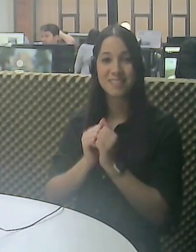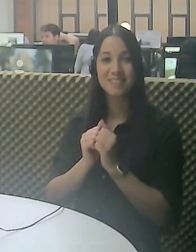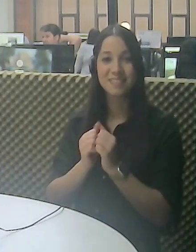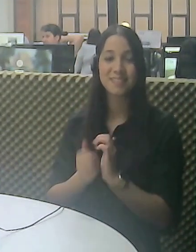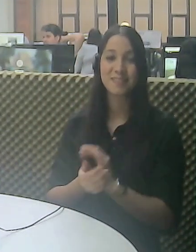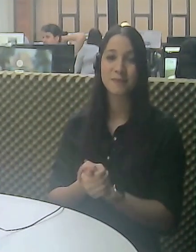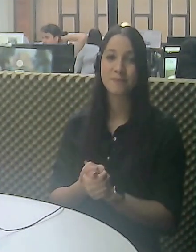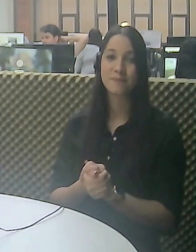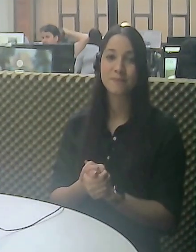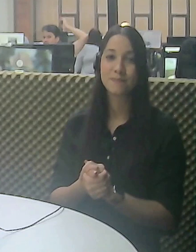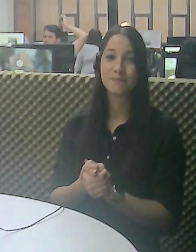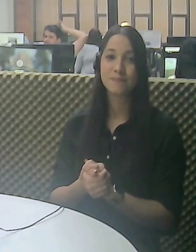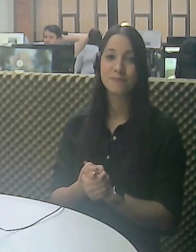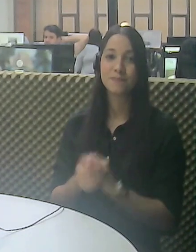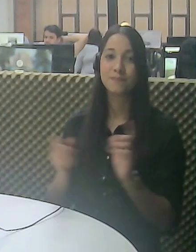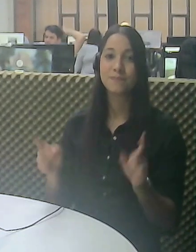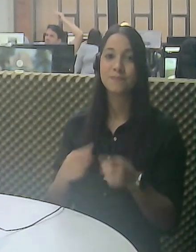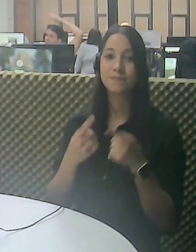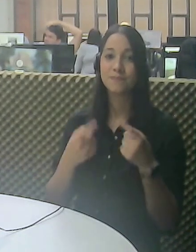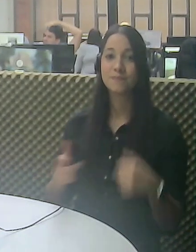Vem com a gente!